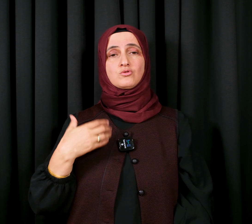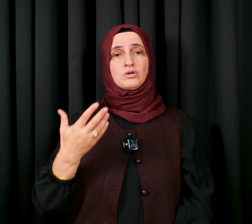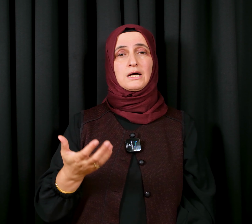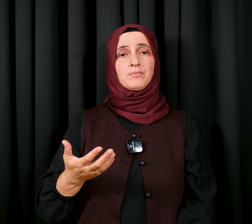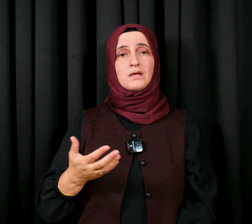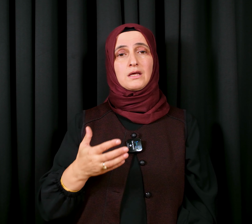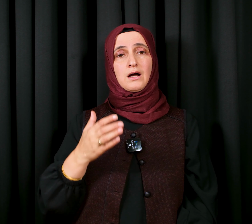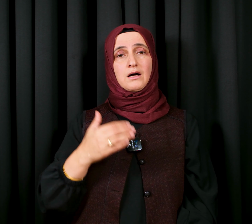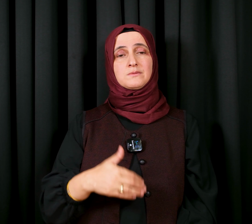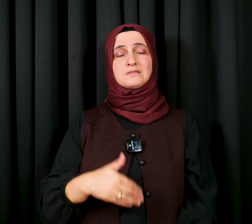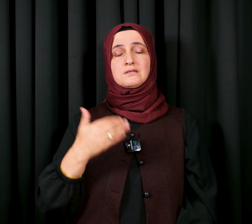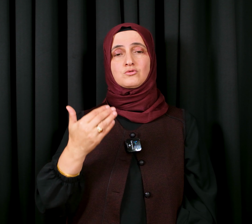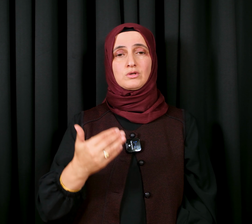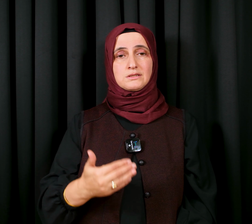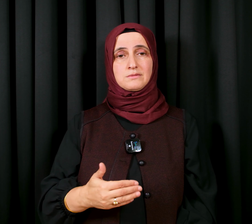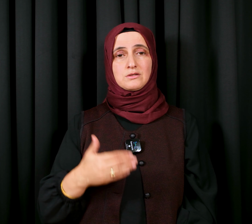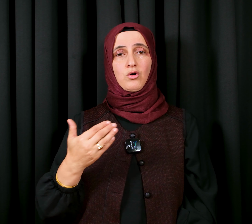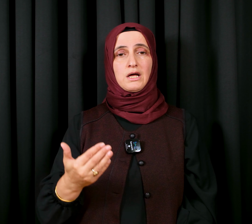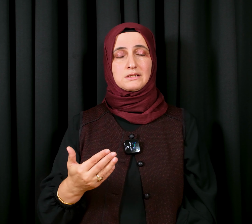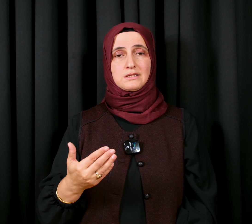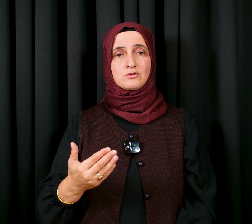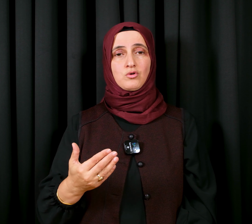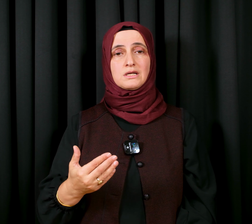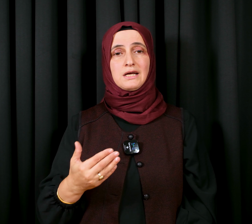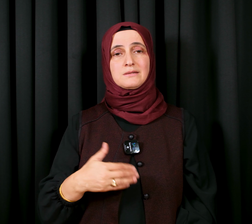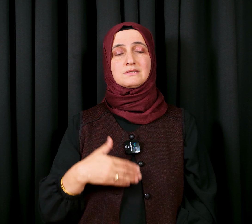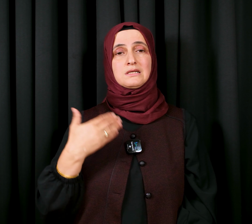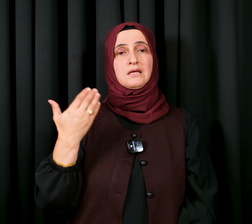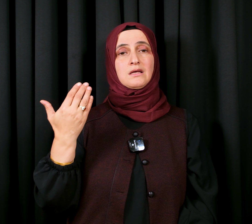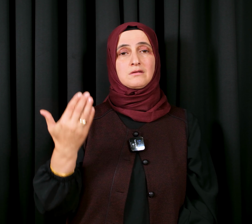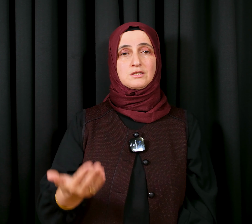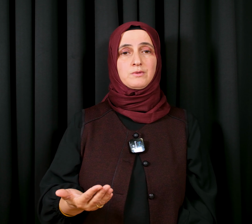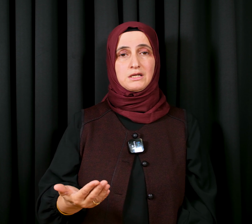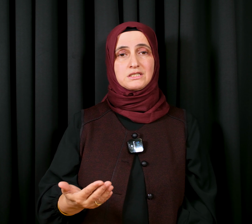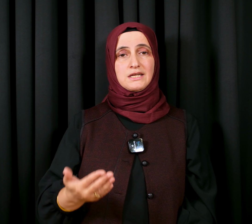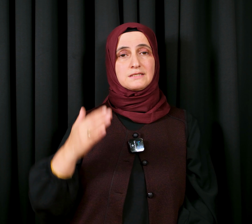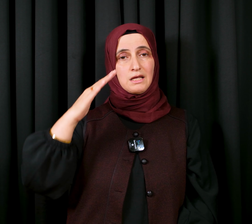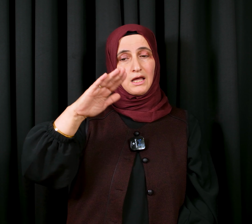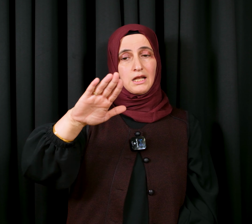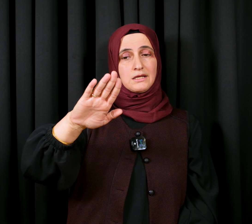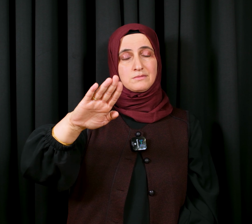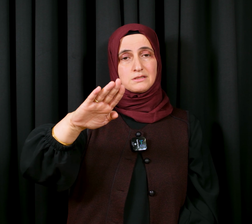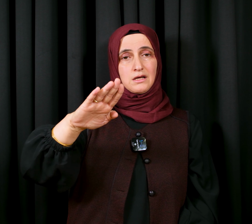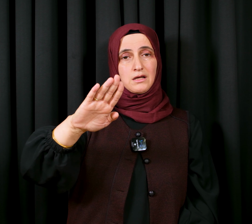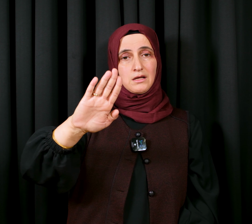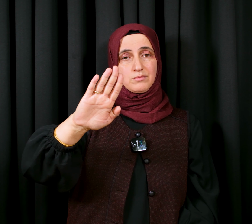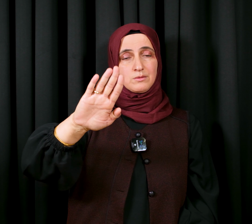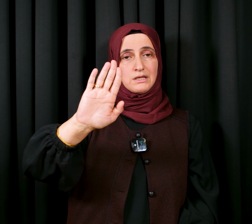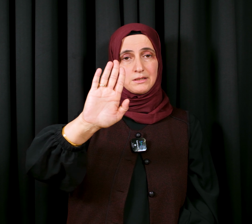sonra adımızı, soyadımızı öğrendikten sonra kendimizi tanıtmaya geçeceğiz. Ellerimiz birbirlerine